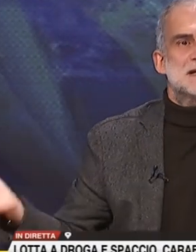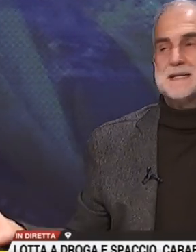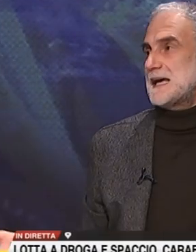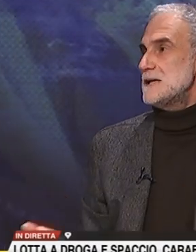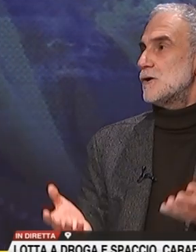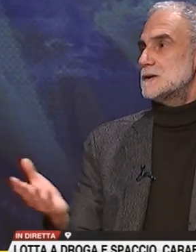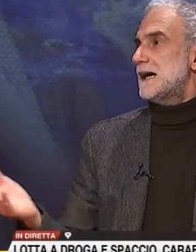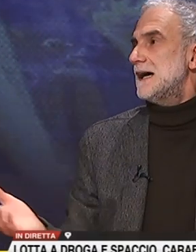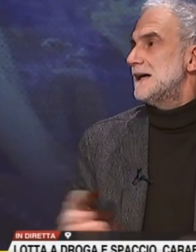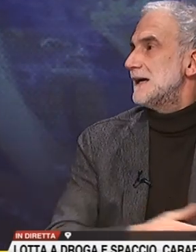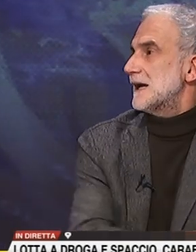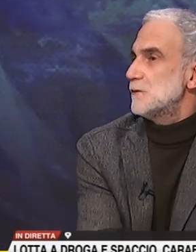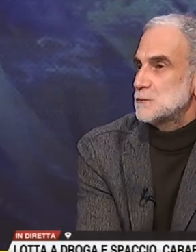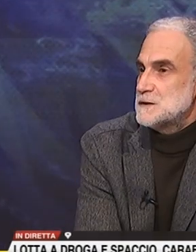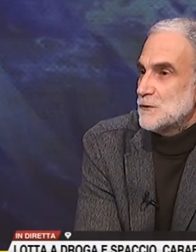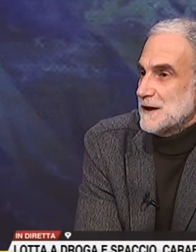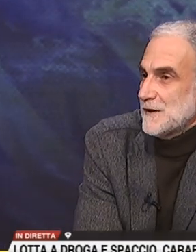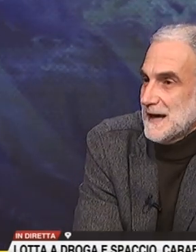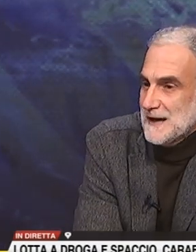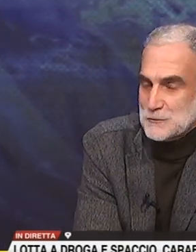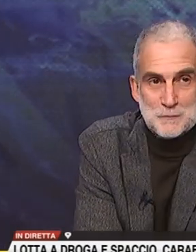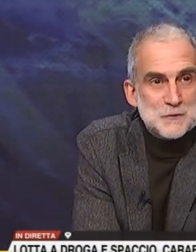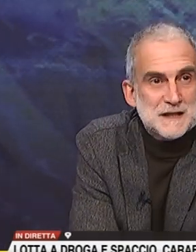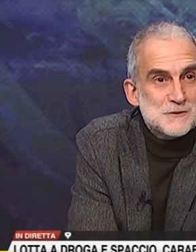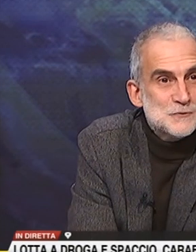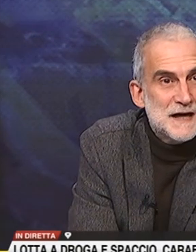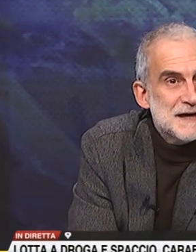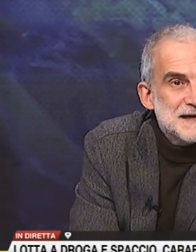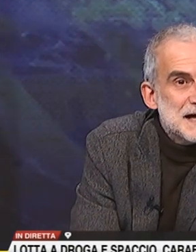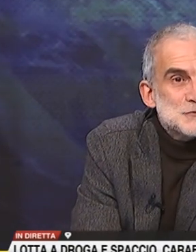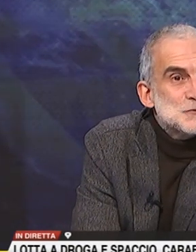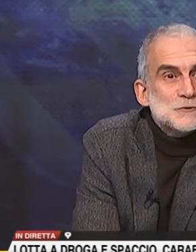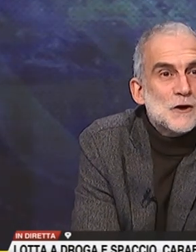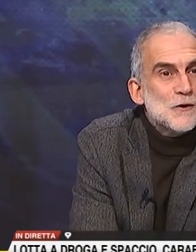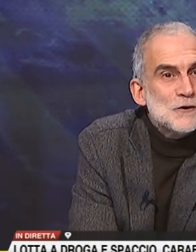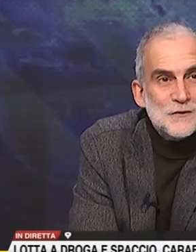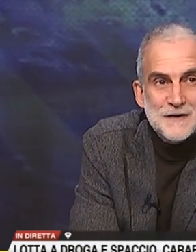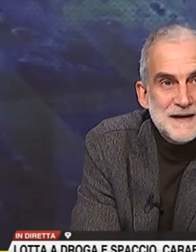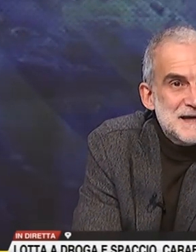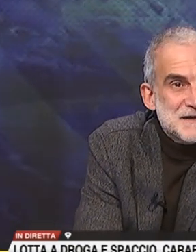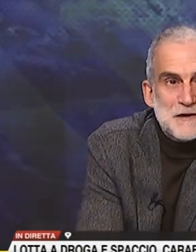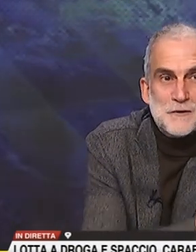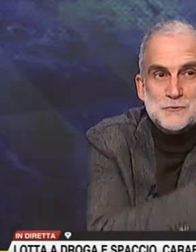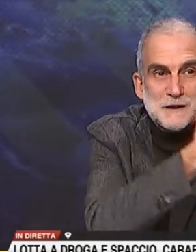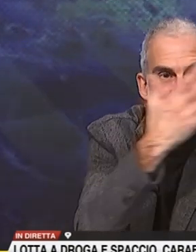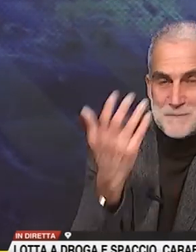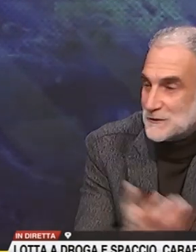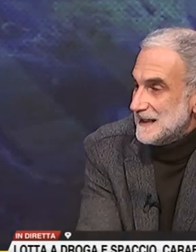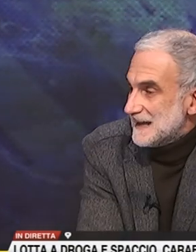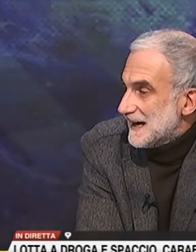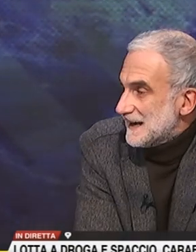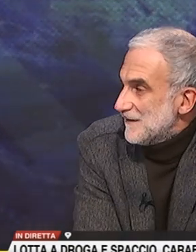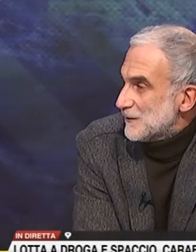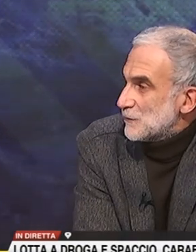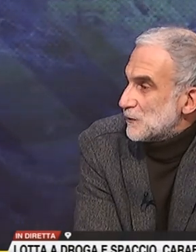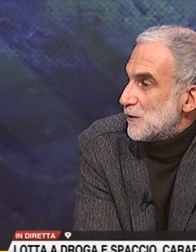cui provenienza è ignota, la cui produzione non è sottoposta a nessun controllo, certo, e che vengono assunte con delle